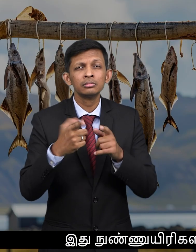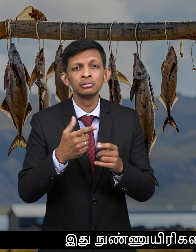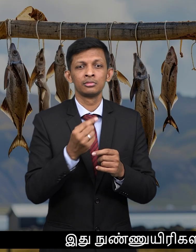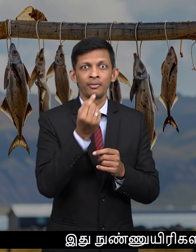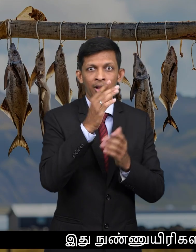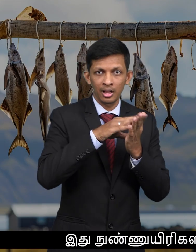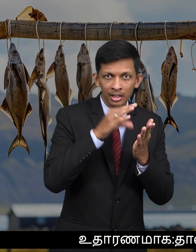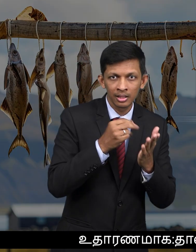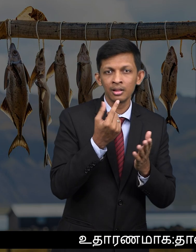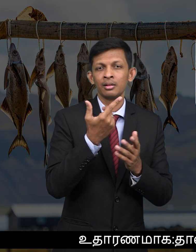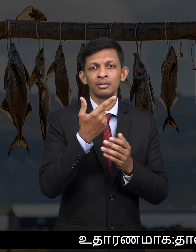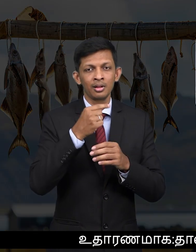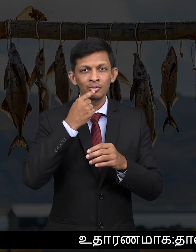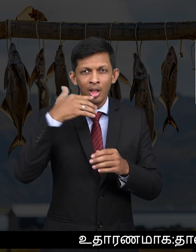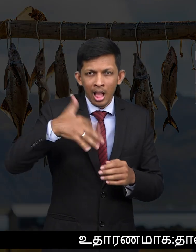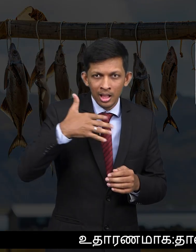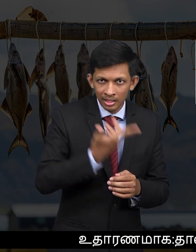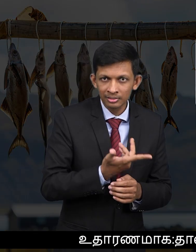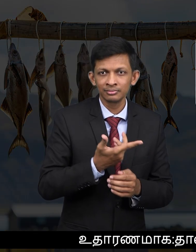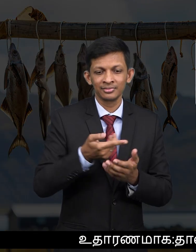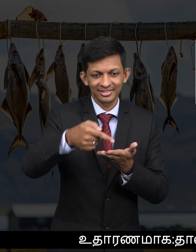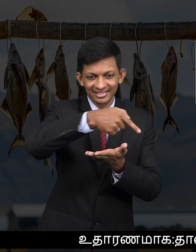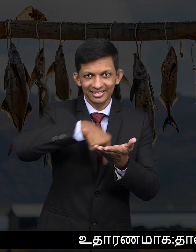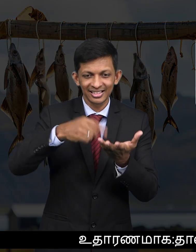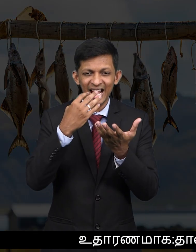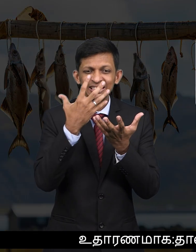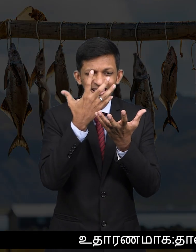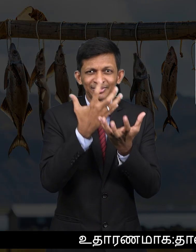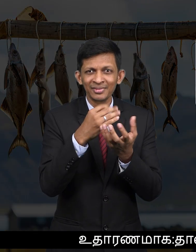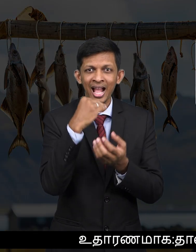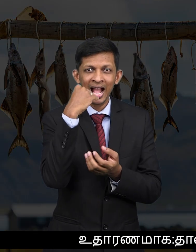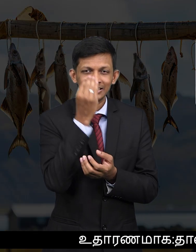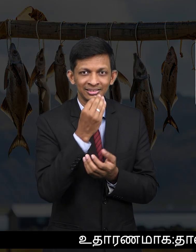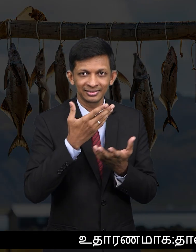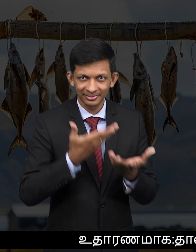தடுக்கிறது. உதாரணமாக, தானியங்கள், மிளகாய் வத்தல்.